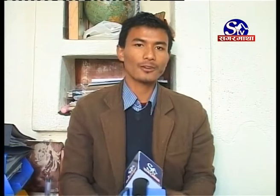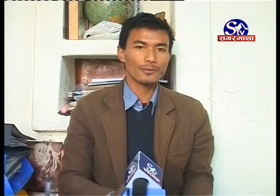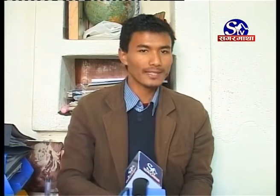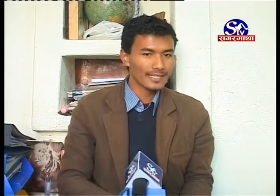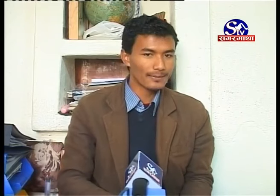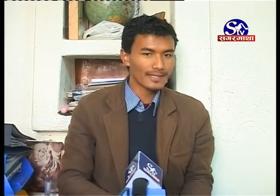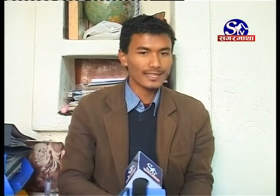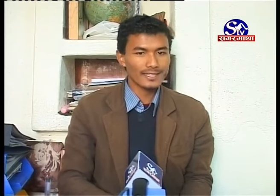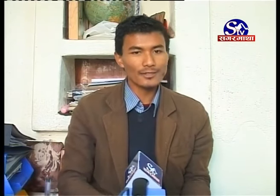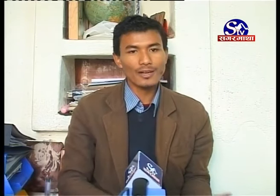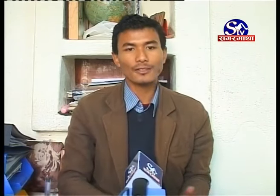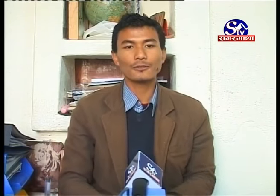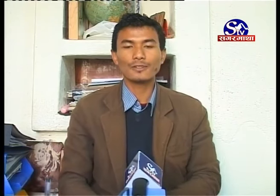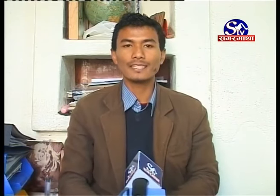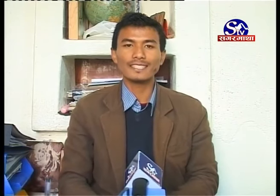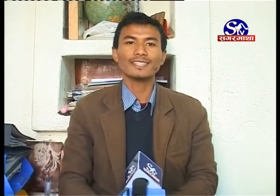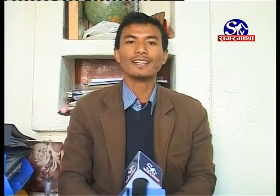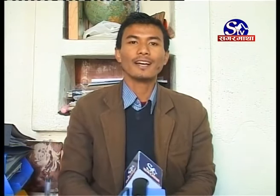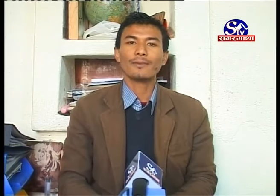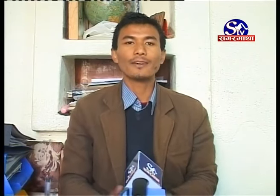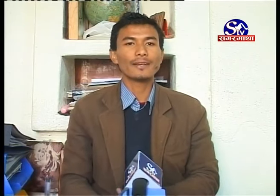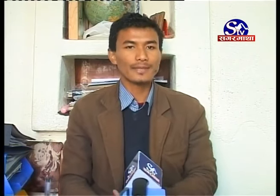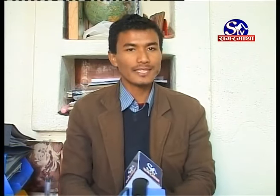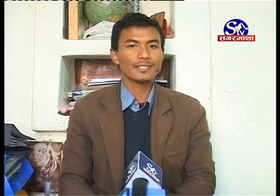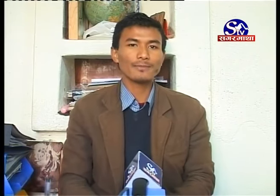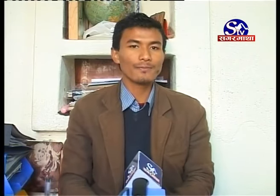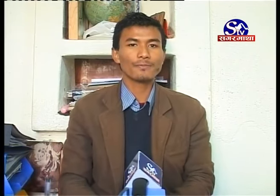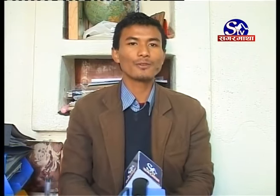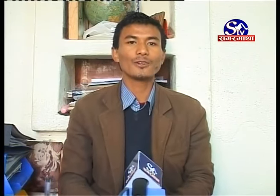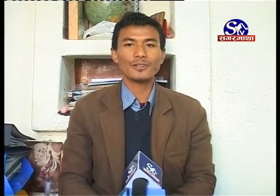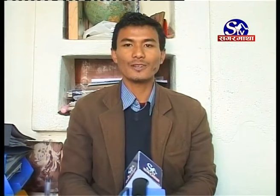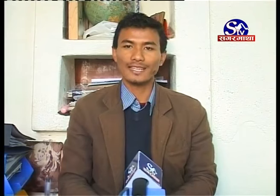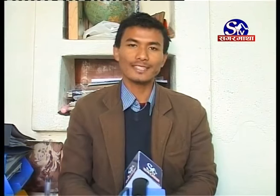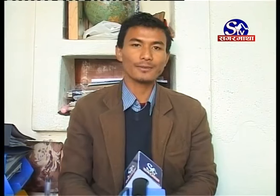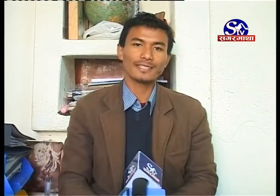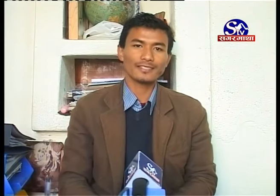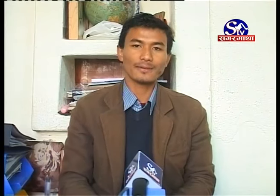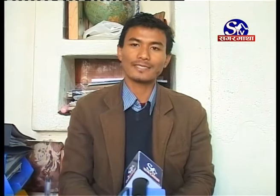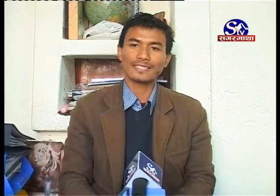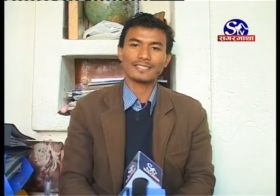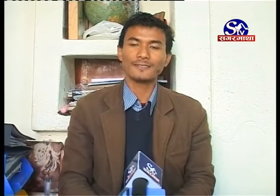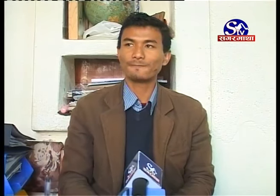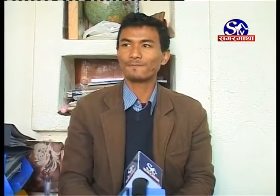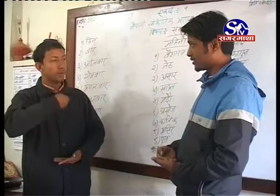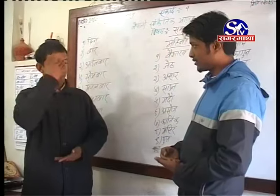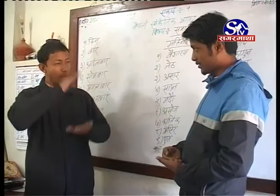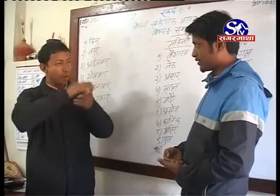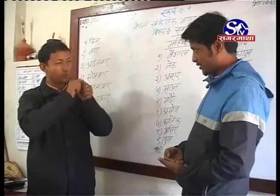अर्को व्यक्तिलाई बताइदिने र उहाँहरूको कुरा चाहिँ बहिरा व्यक्तिसम्म पुर्याउनको लागि दोभाषेको आवश्यकता छ।